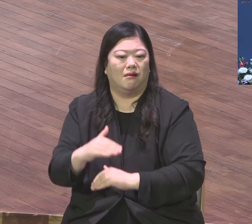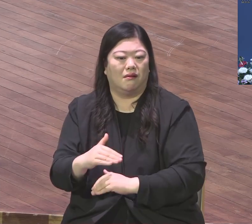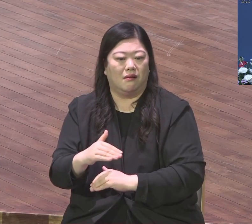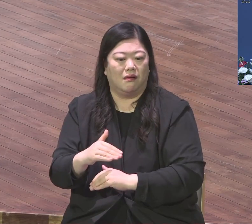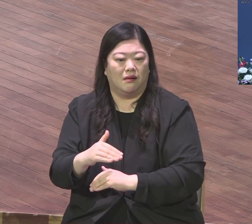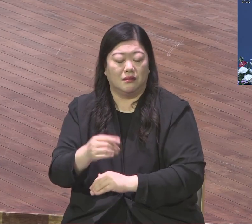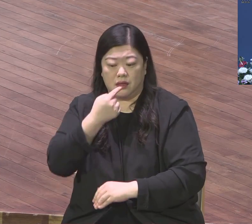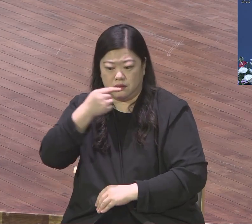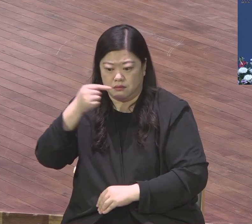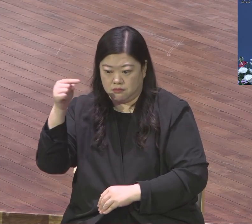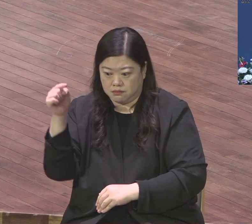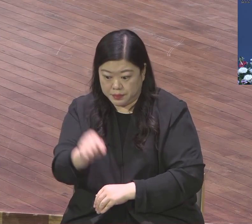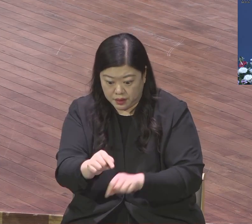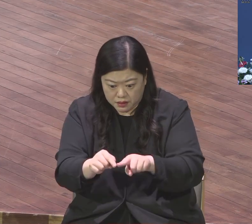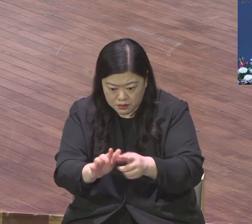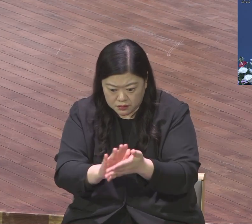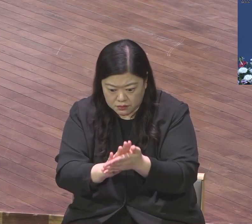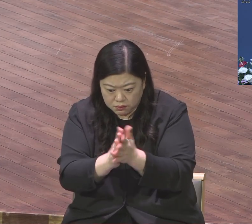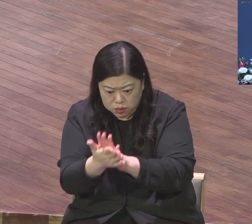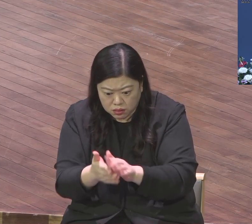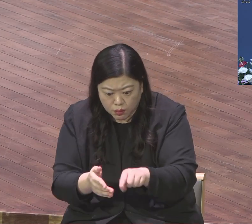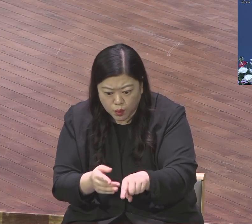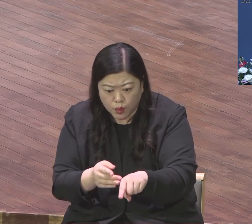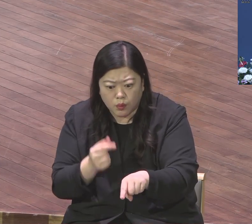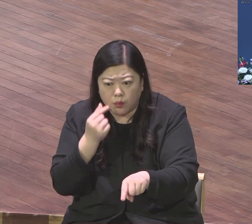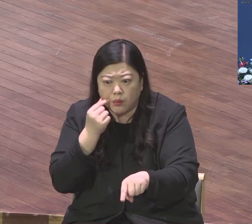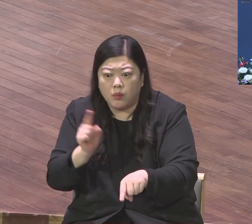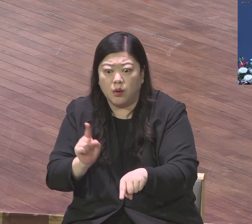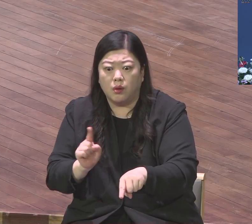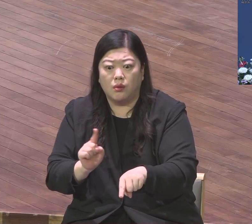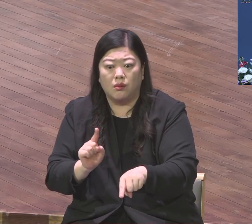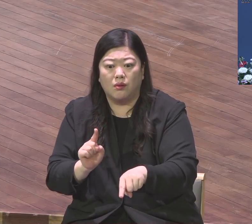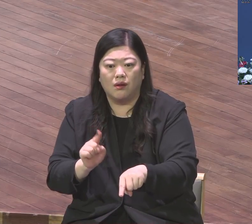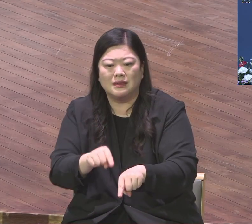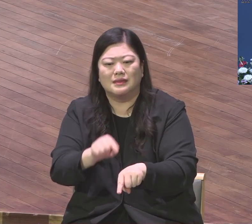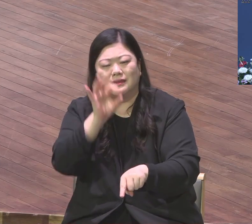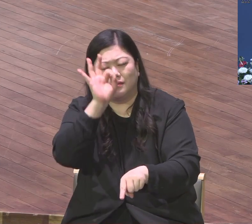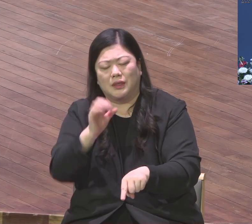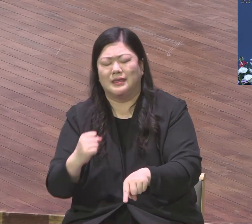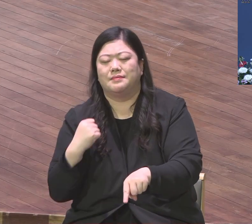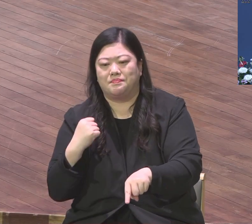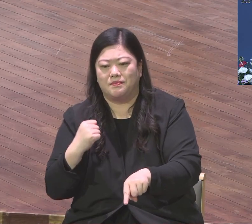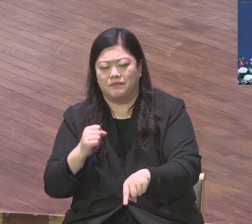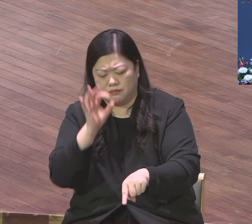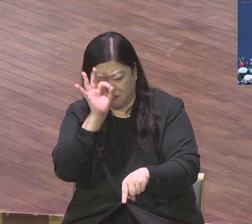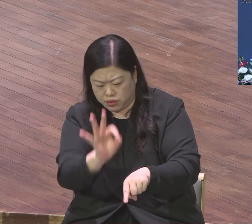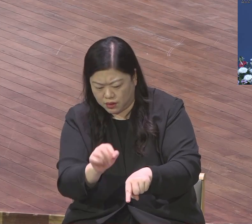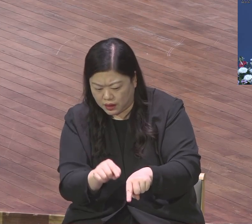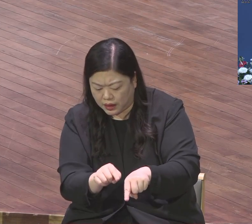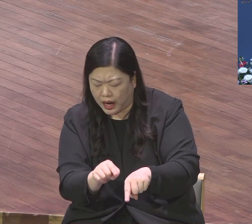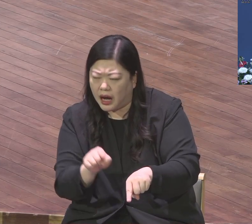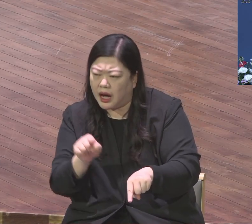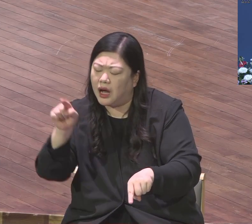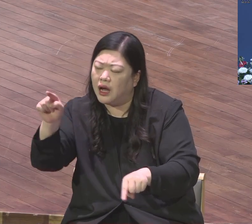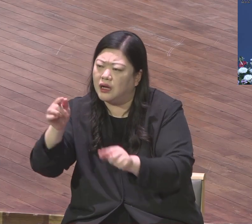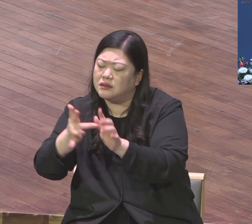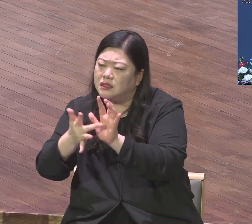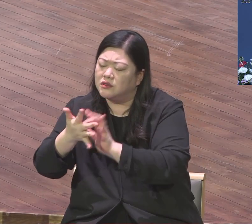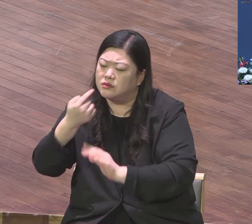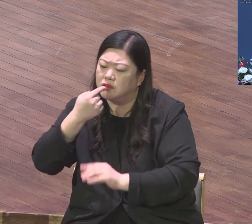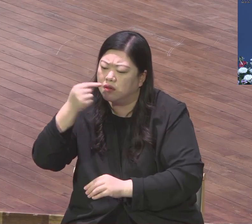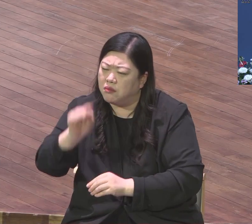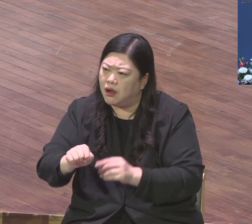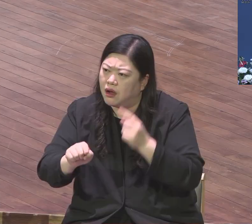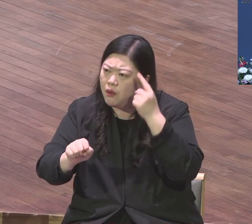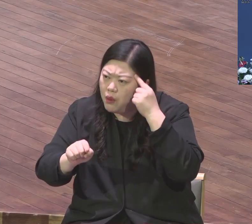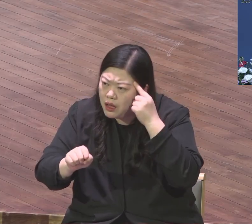어떻게 기적이 나느냐, 이적이 일어나느냐, 이게 표적이 되느냐, 이 과정 보는 눈이 열려야 돼요. 그